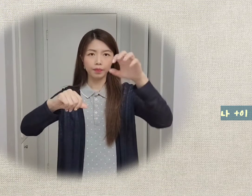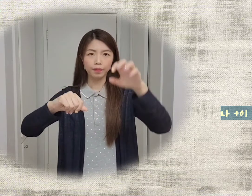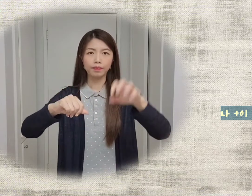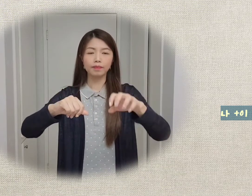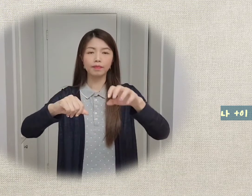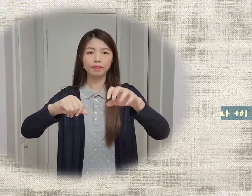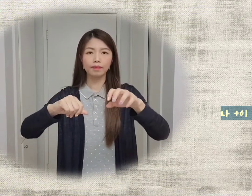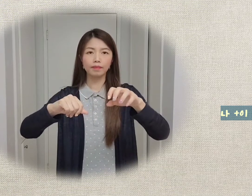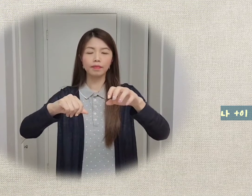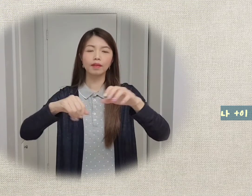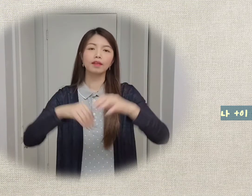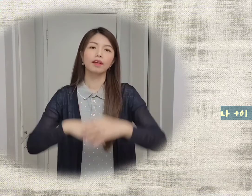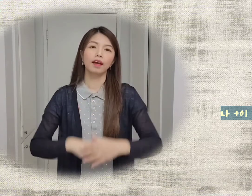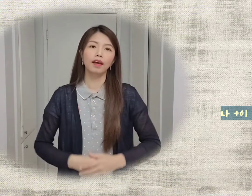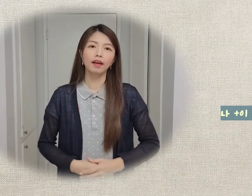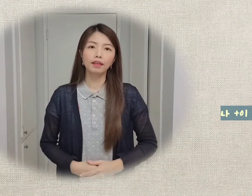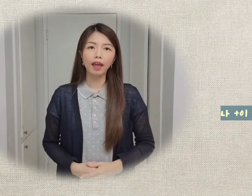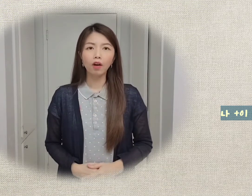땅에.